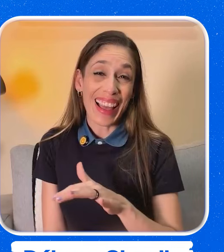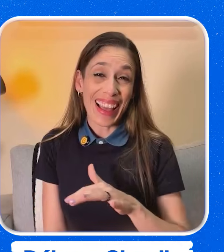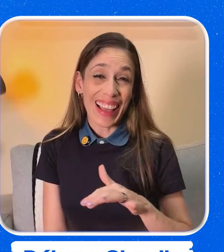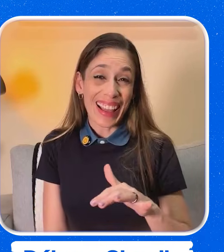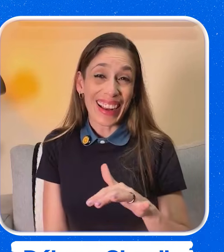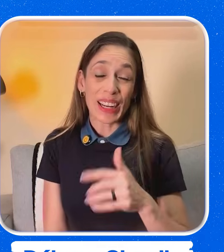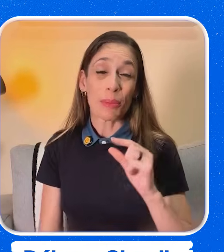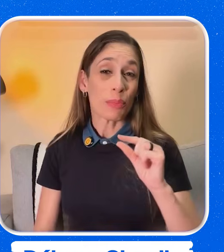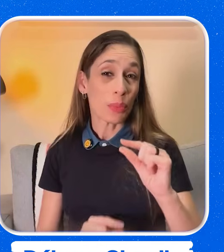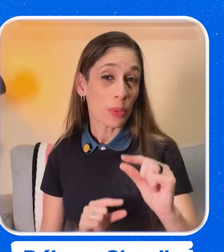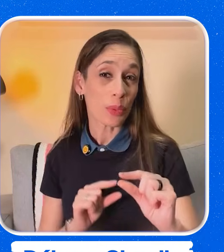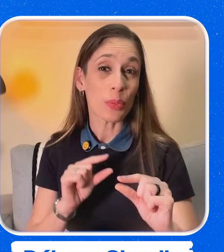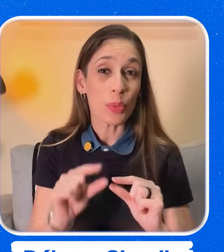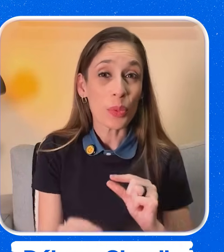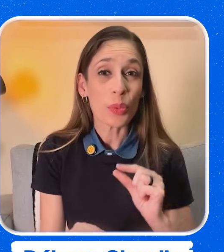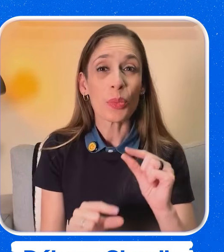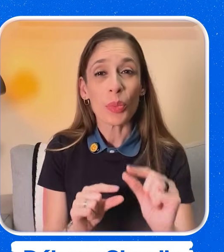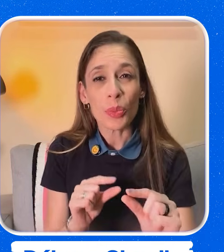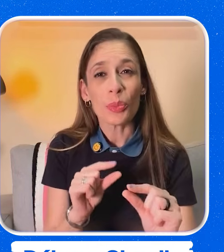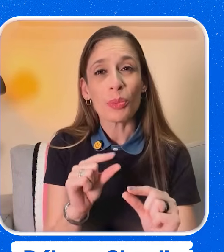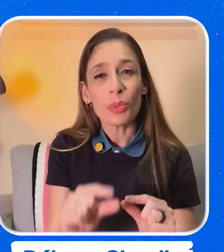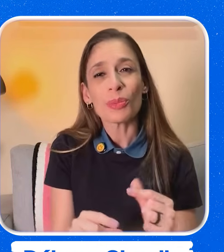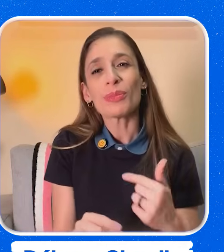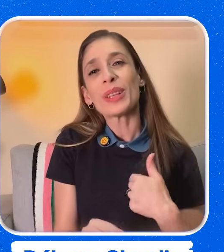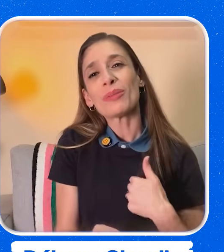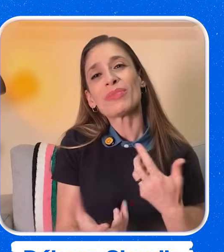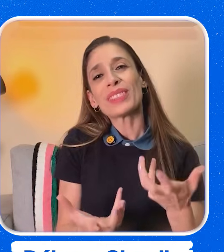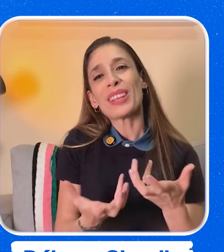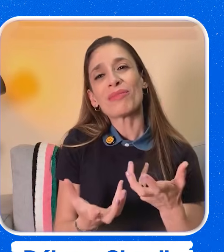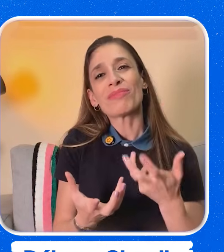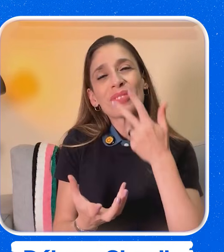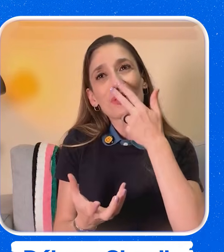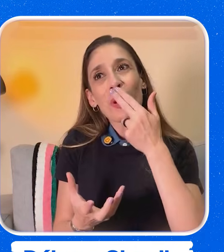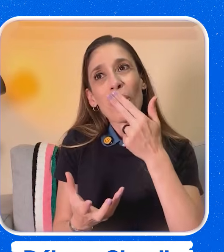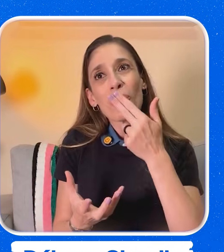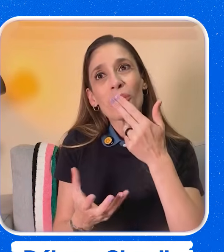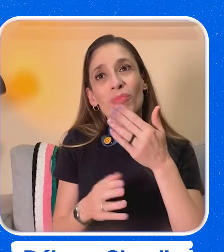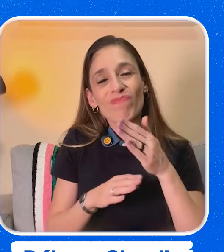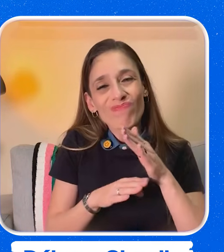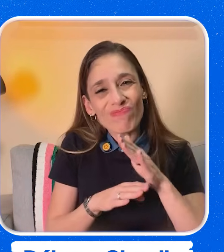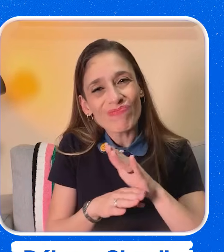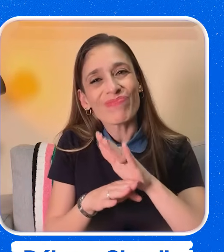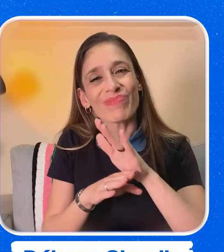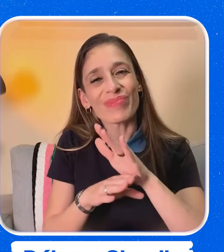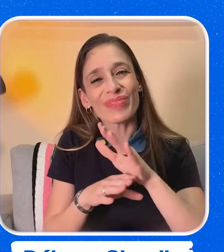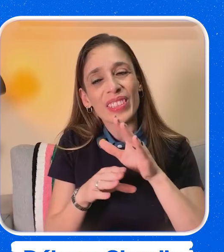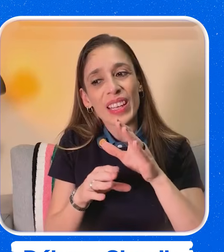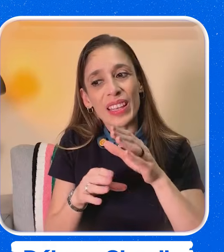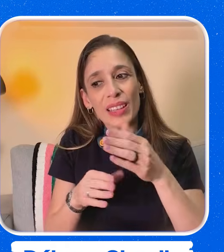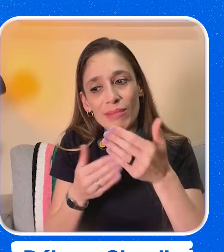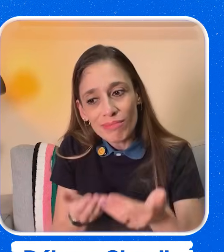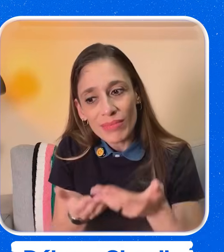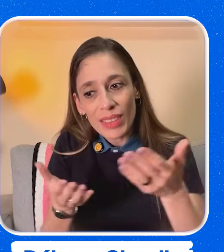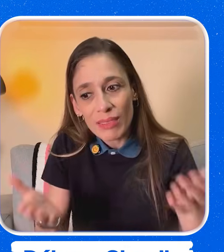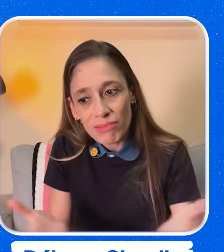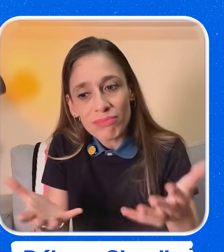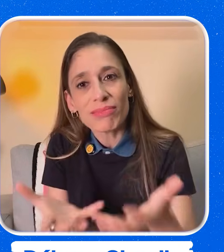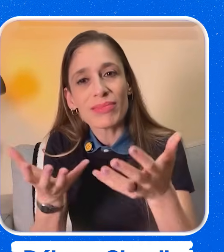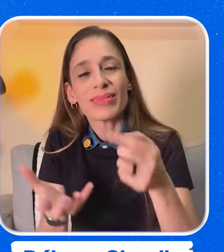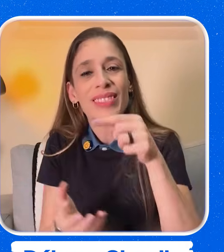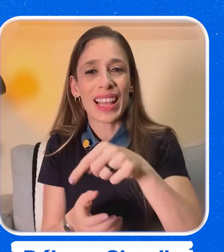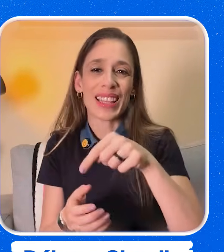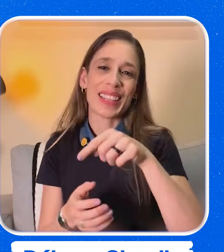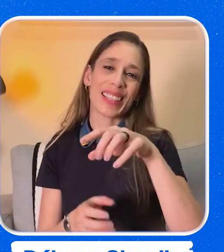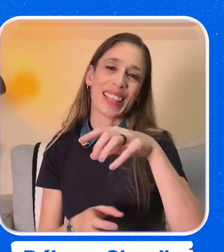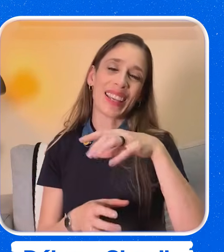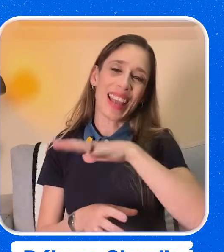poucos eu tenho tentado contribuir de alguma forma, né, nesse sentido.